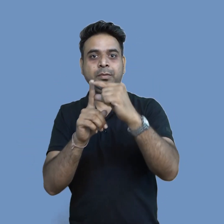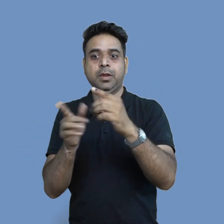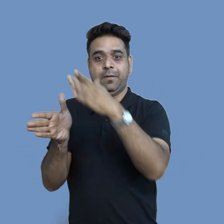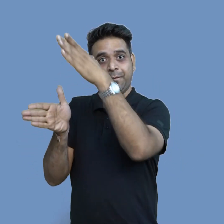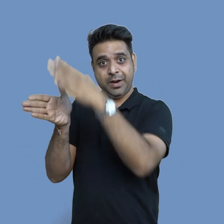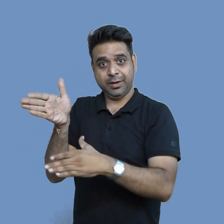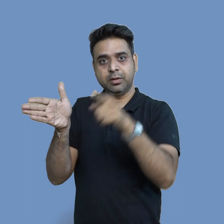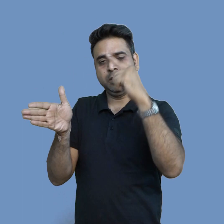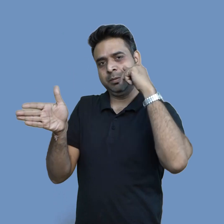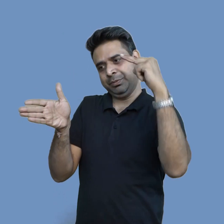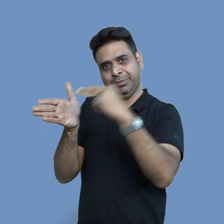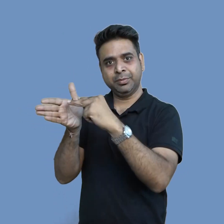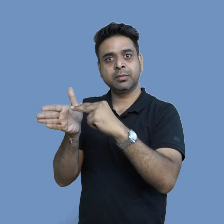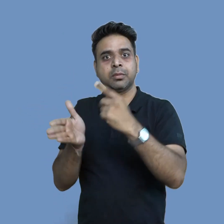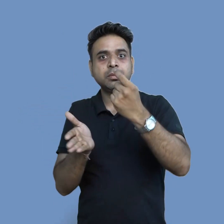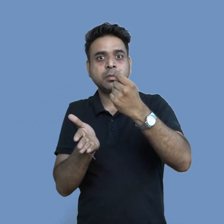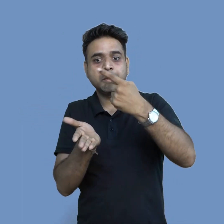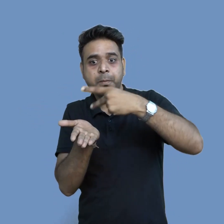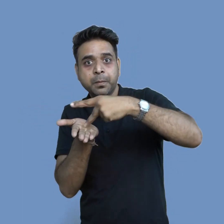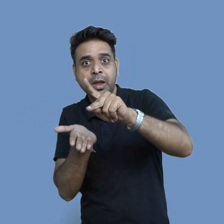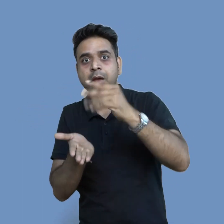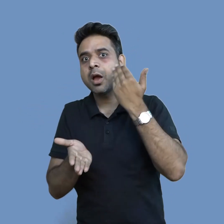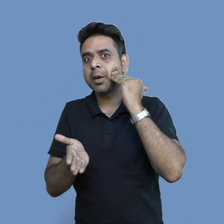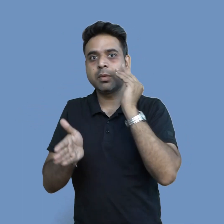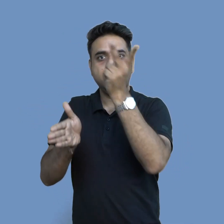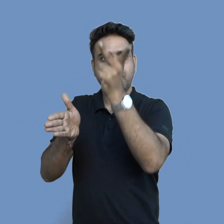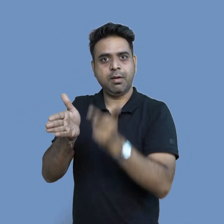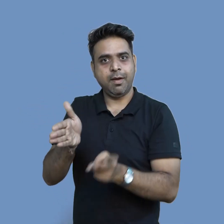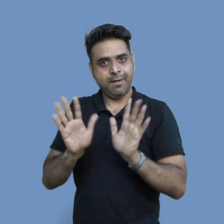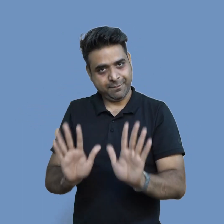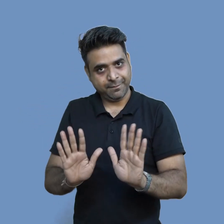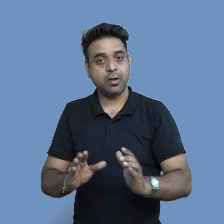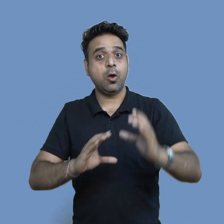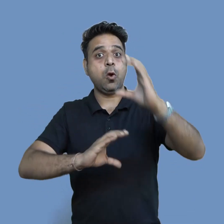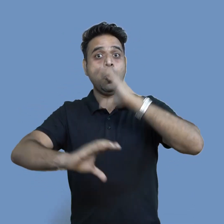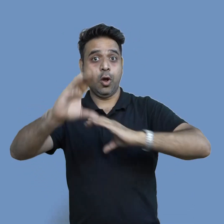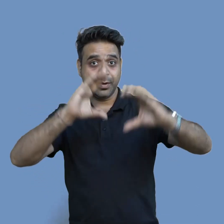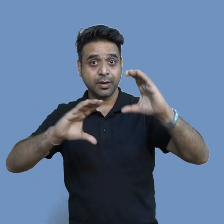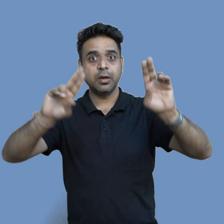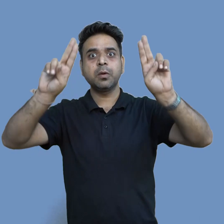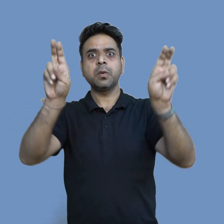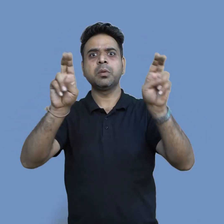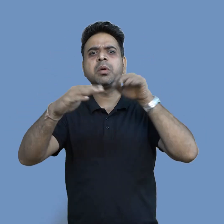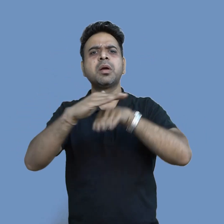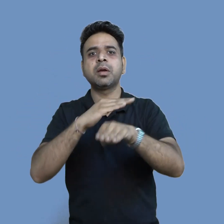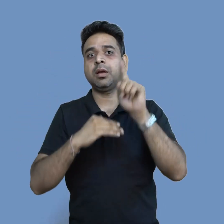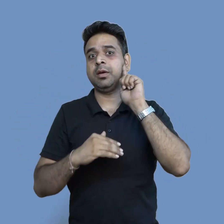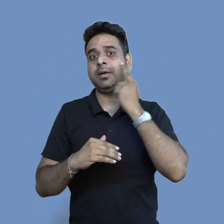उस फॉर्म को भरने के बाद आप अपनी सारी जानकारी उसमें भरें और उसको हमें प्रेषित करें।